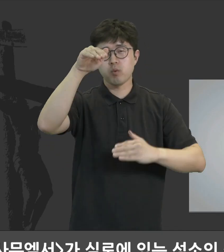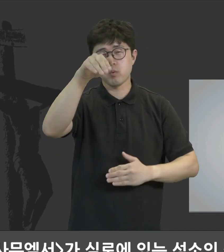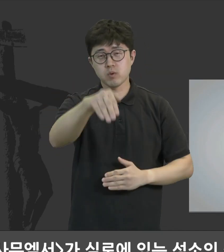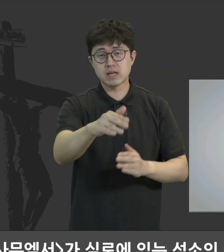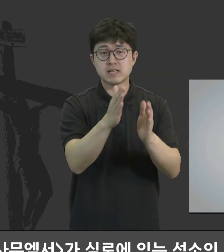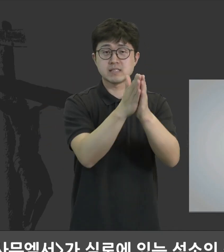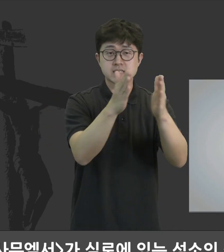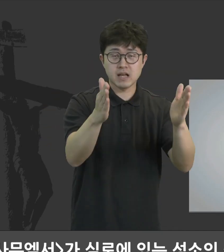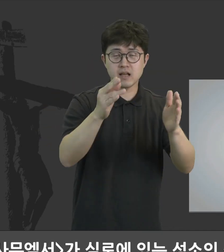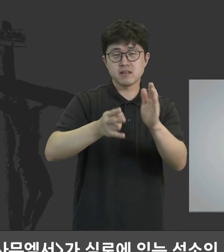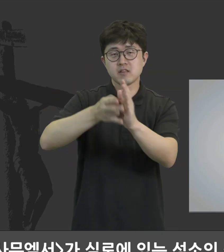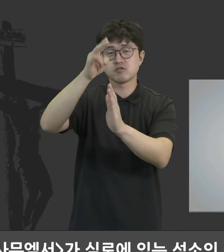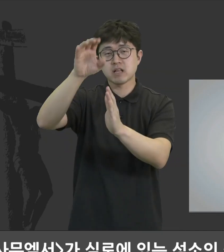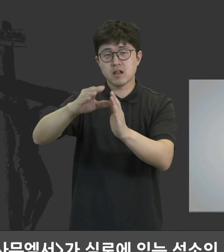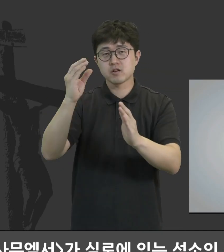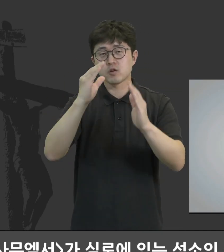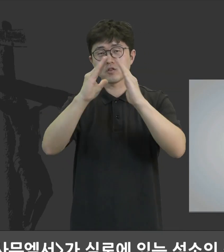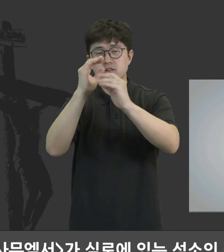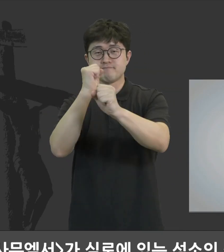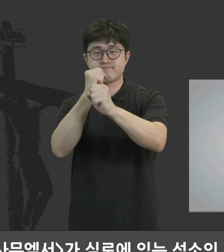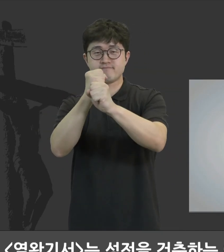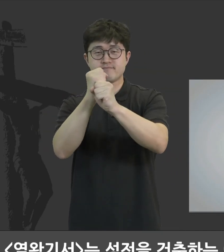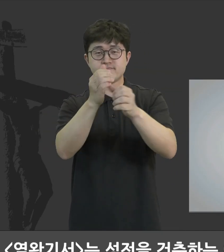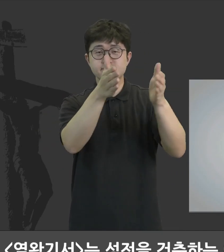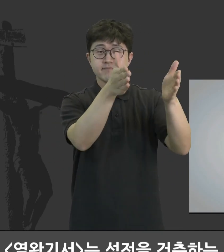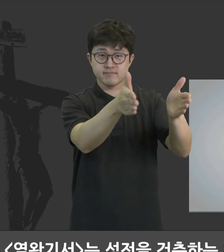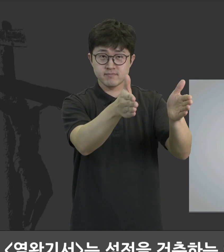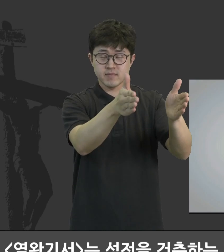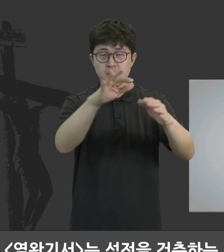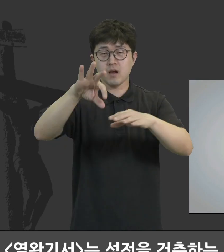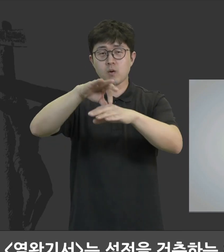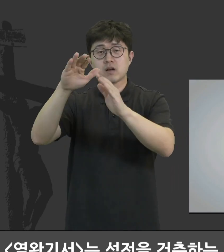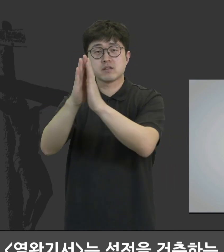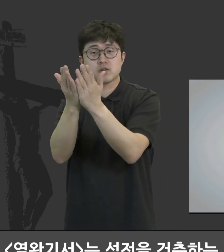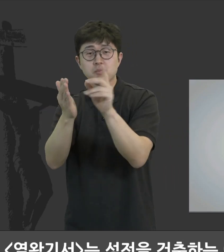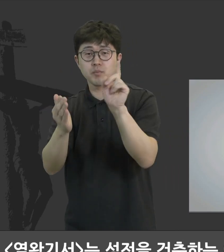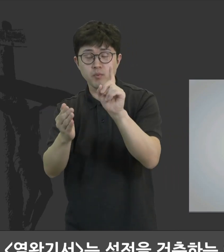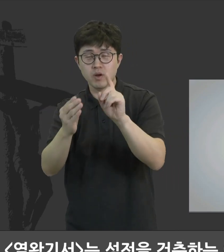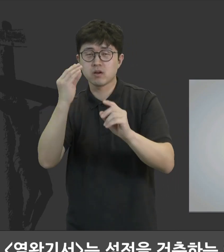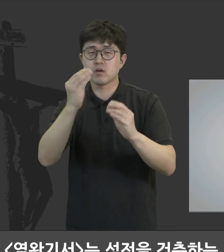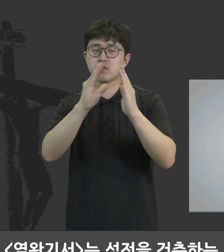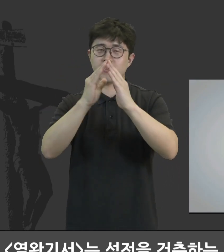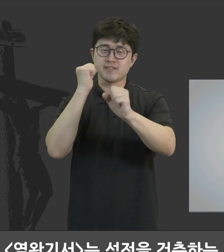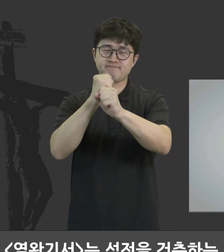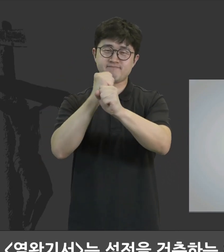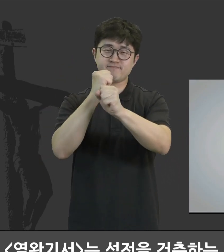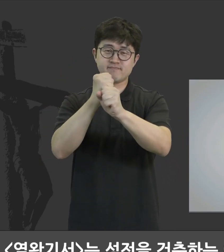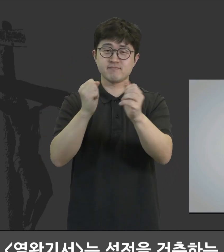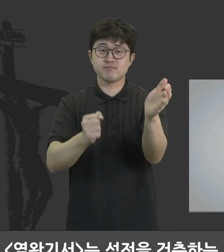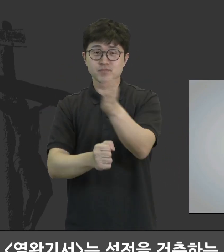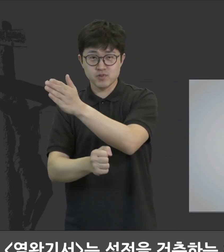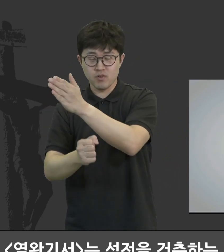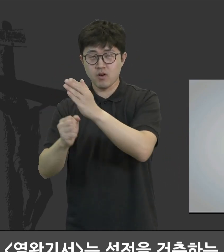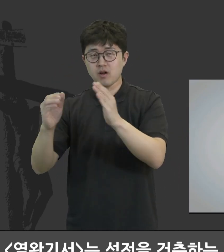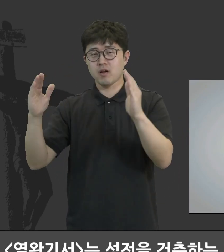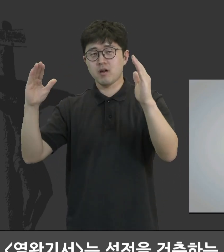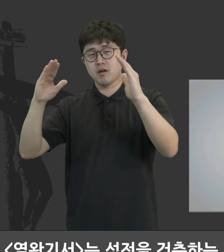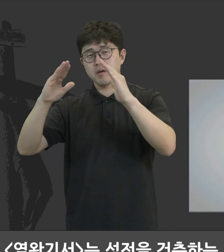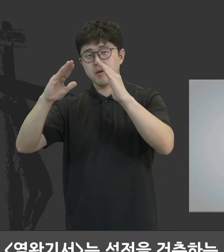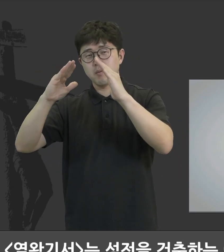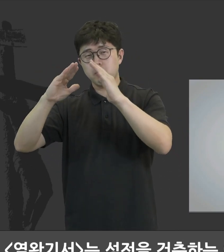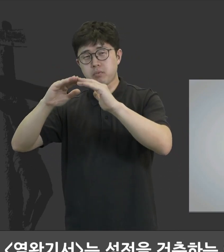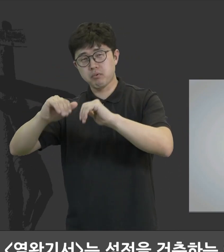예루살렘 성전 건축을 준비하는 이야기로 끝난다면 열왕기서는 성전을 건축하는 이야기로 시작해서